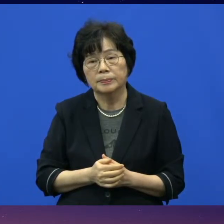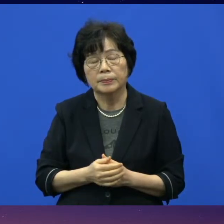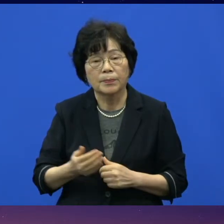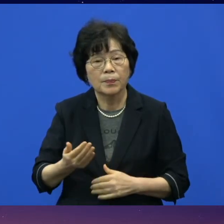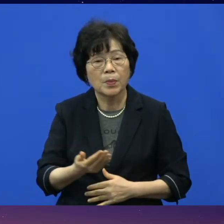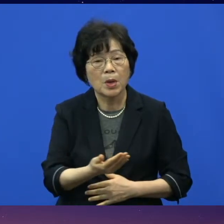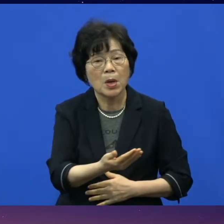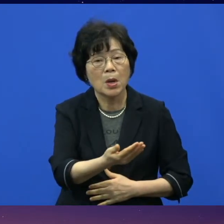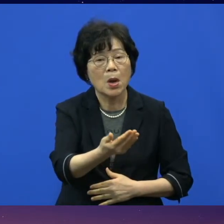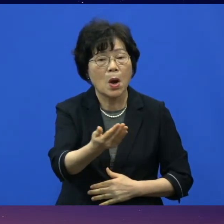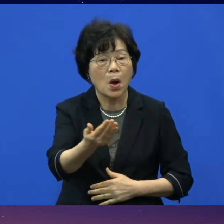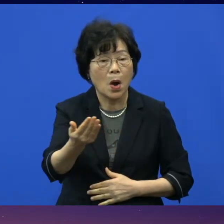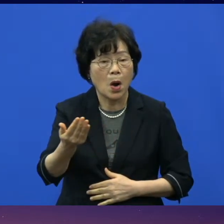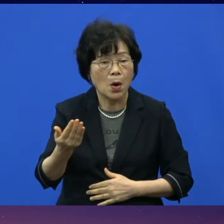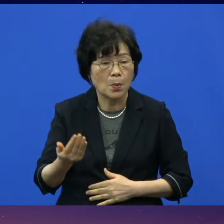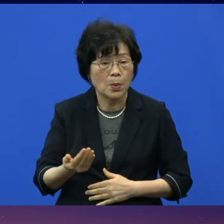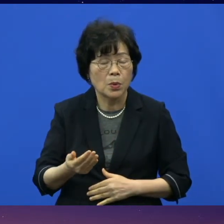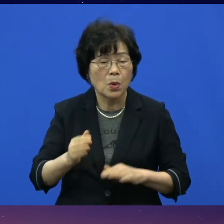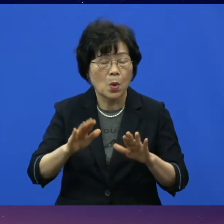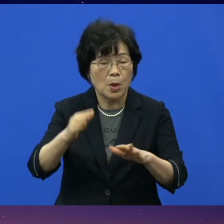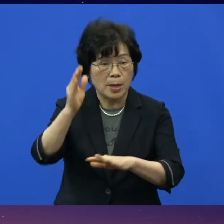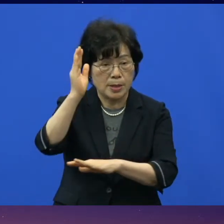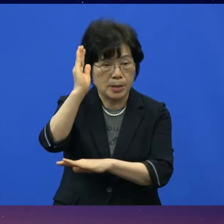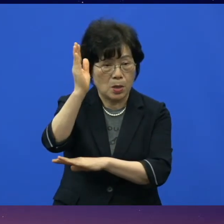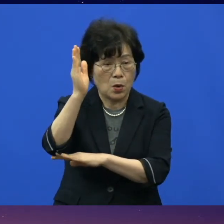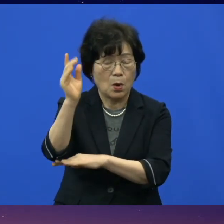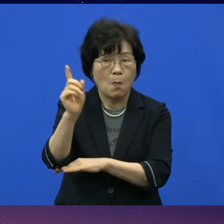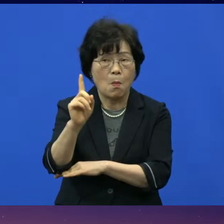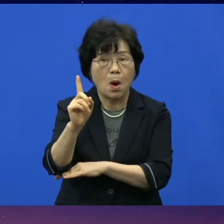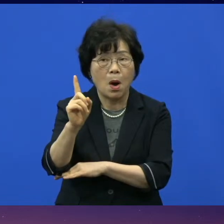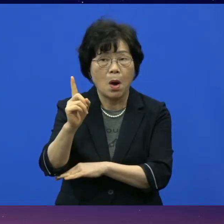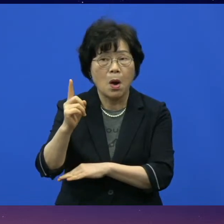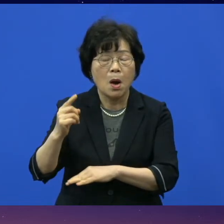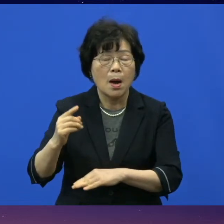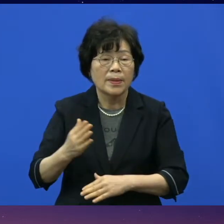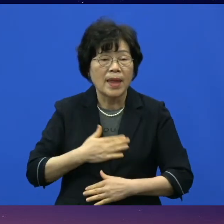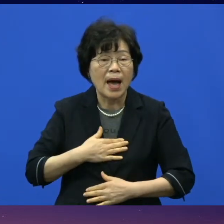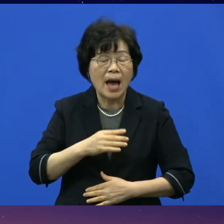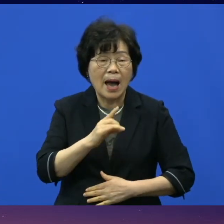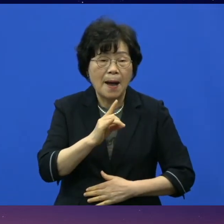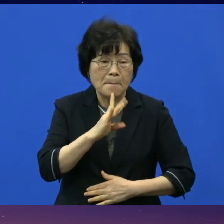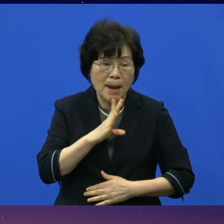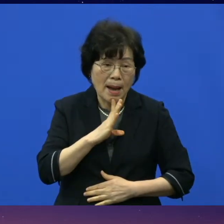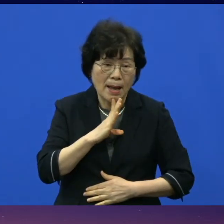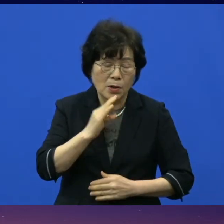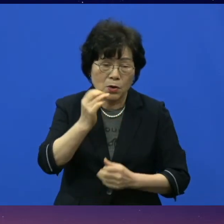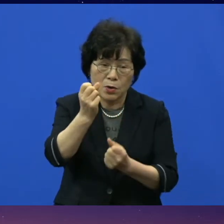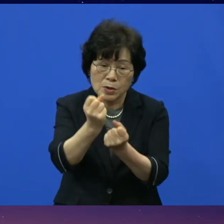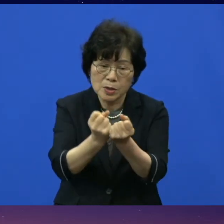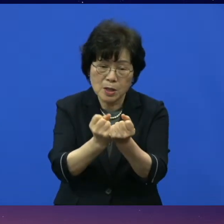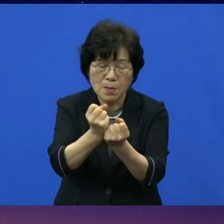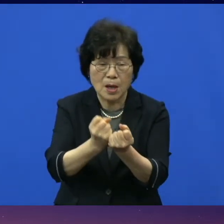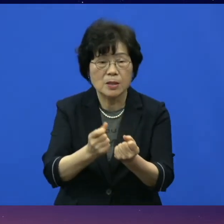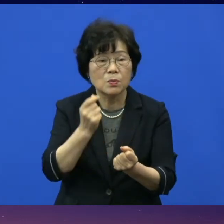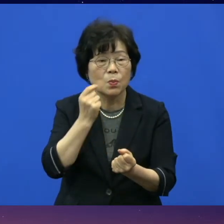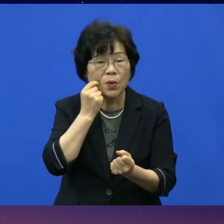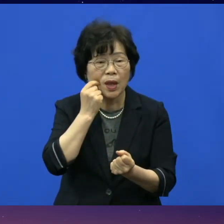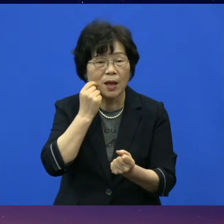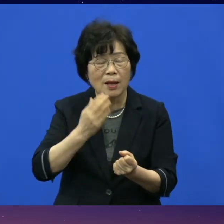여러분, 오늘 이 메시지는 뭐예요? 이제 우리는 우리만으로는 설명할 수 없는 인생이 된 거예요.